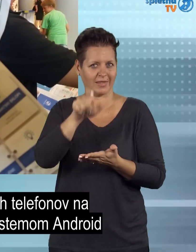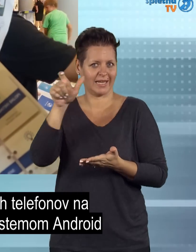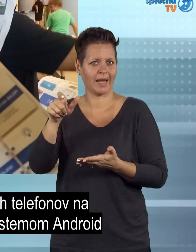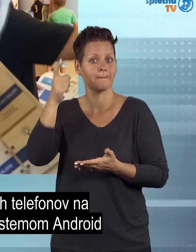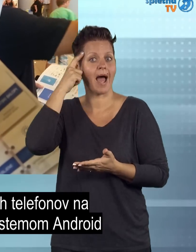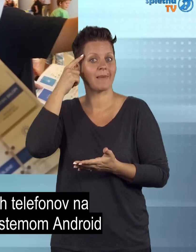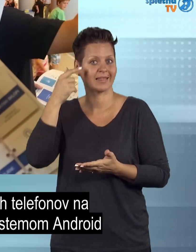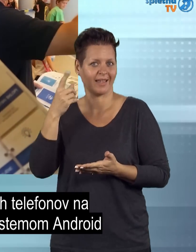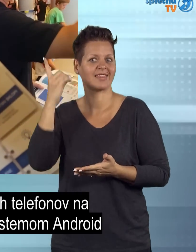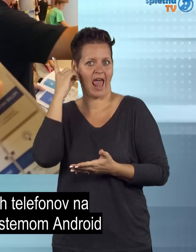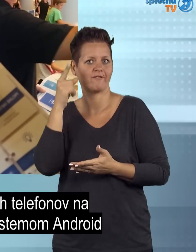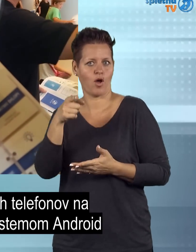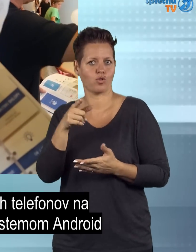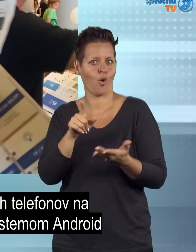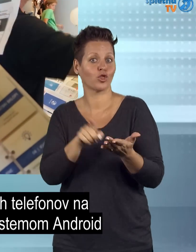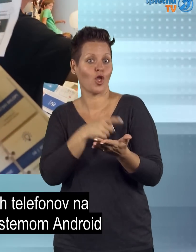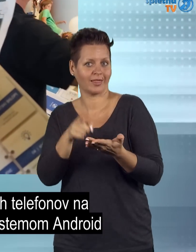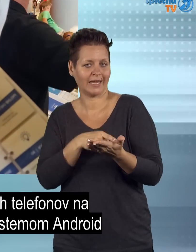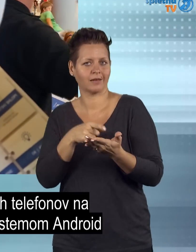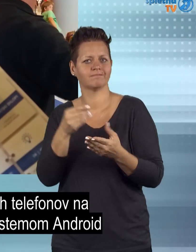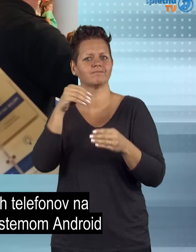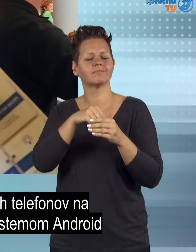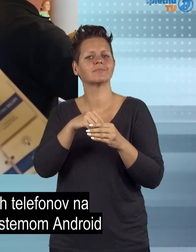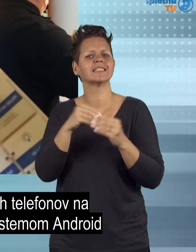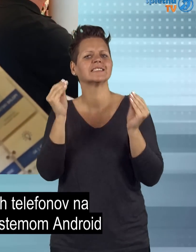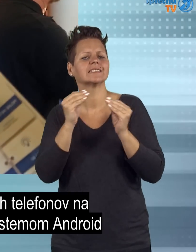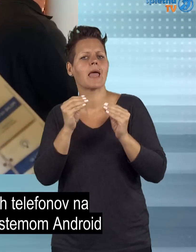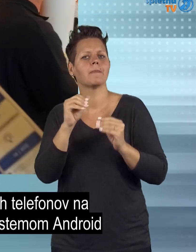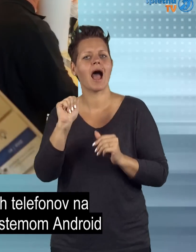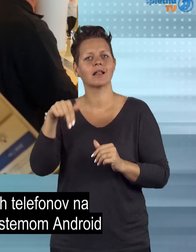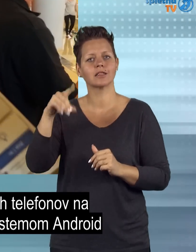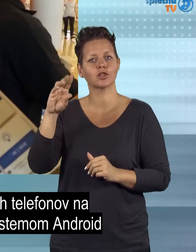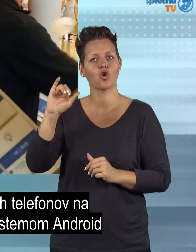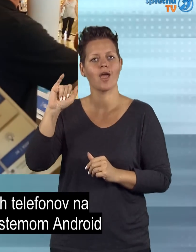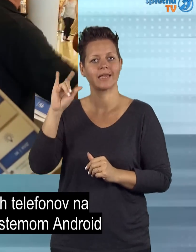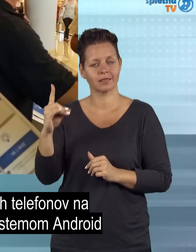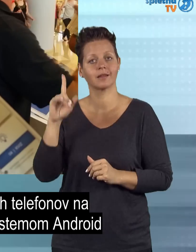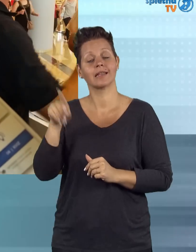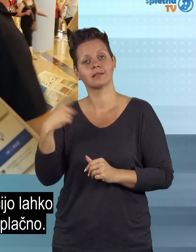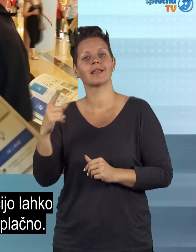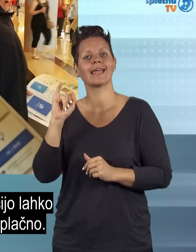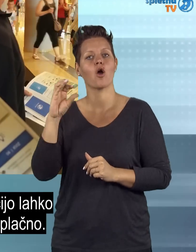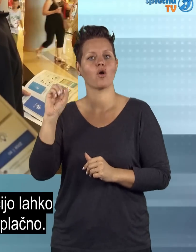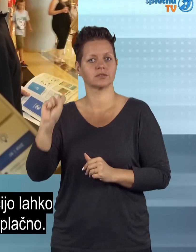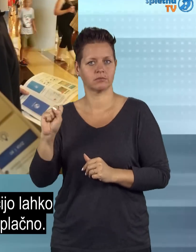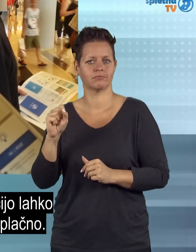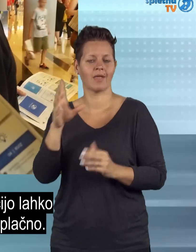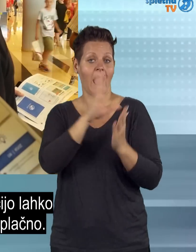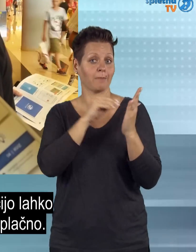Uporabniki pametnih telefonov na dotik z operacijskim sistemom Android in iOS aplikacijo lahko naložijo